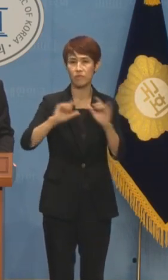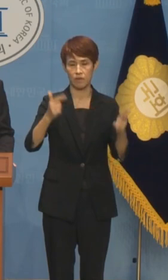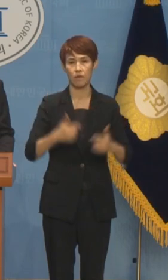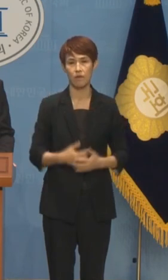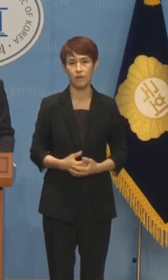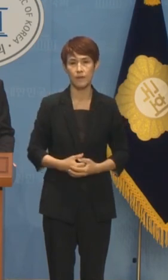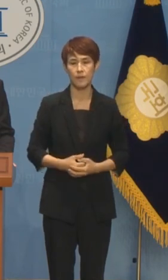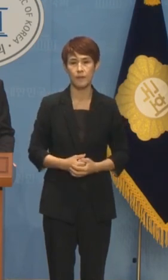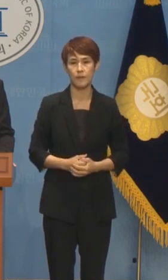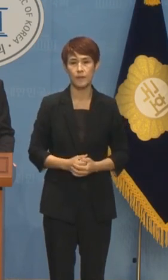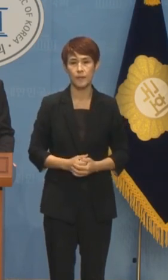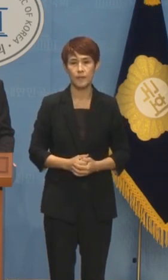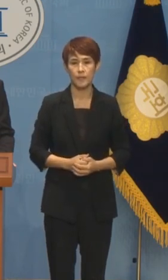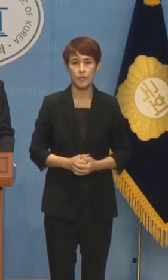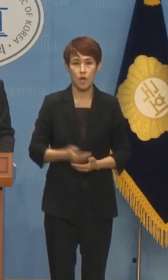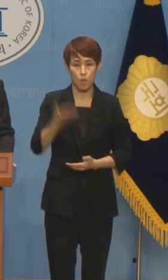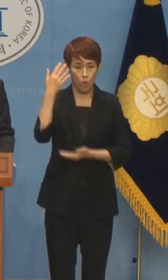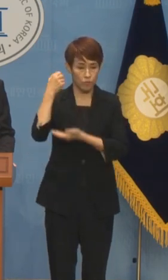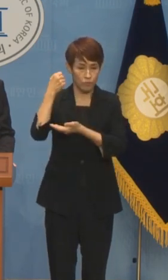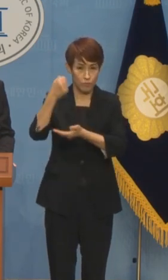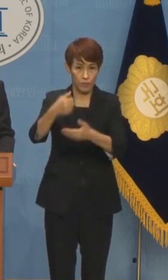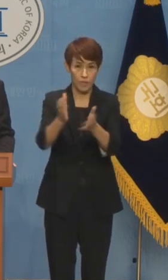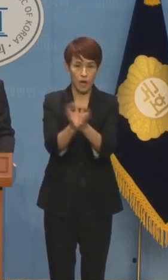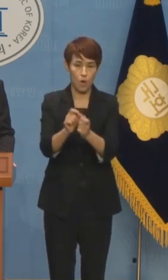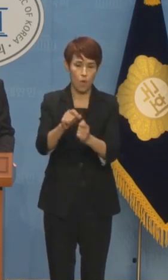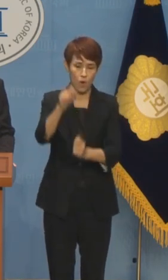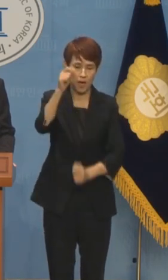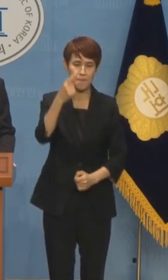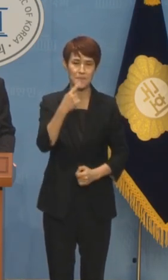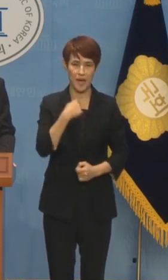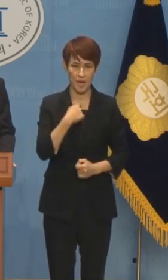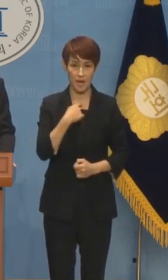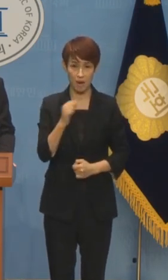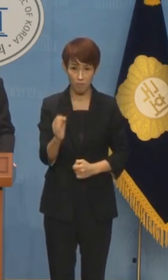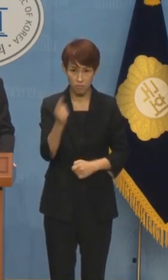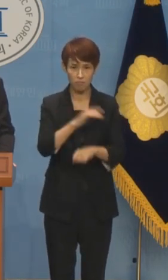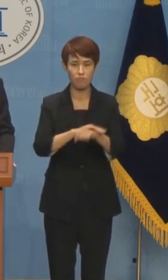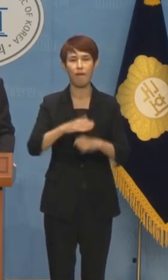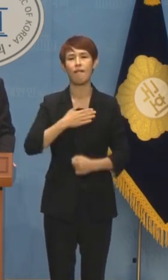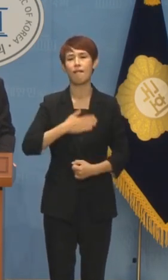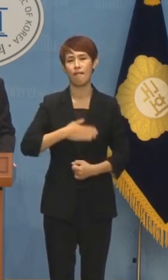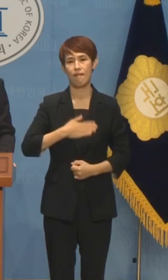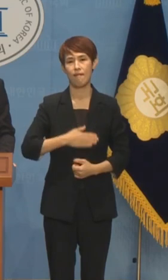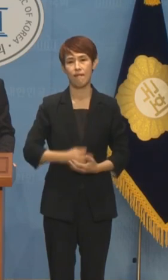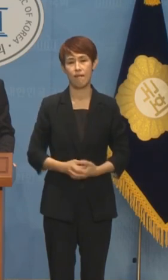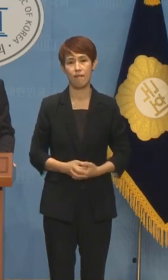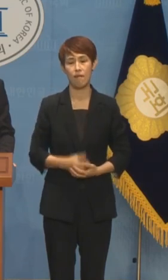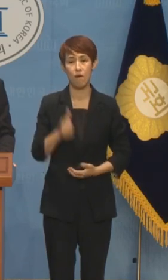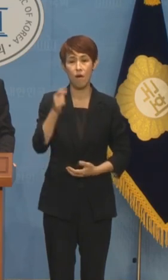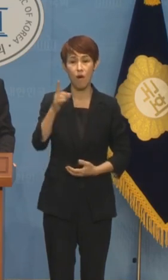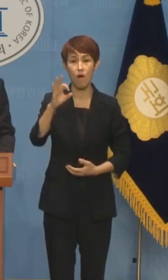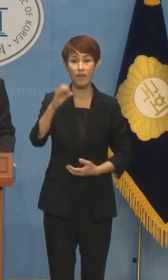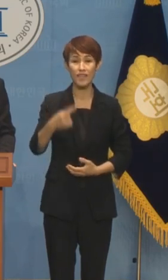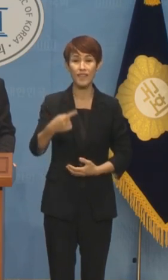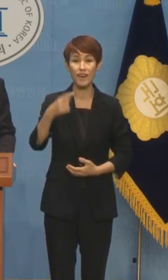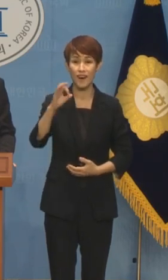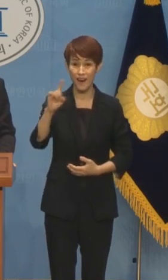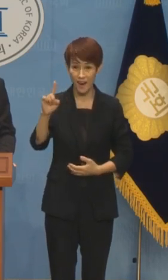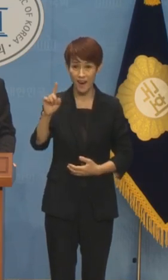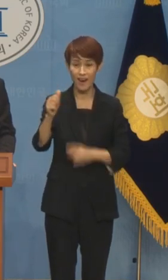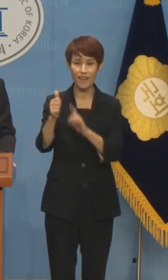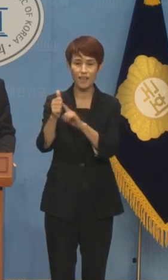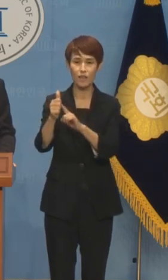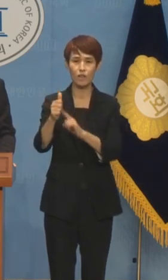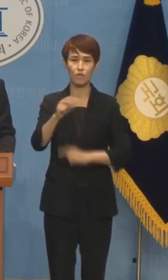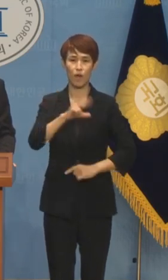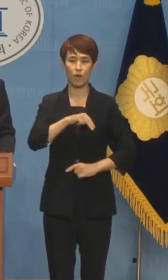일입니다. 저는 보수정당에 오래 몸담아 있어 봤기 때문에 그것을 너무도 잘 압니다. 게다가 허은하 의원은 국회의원직을